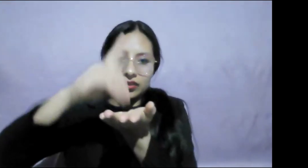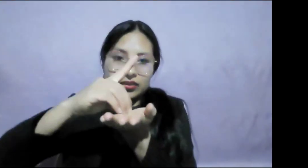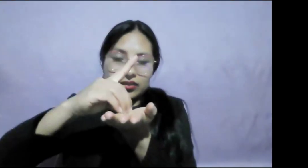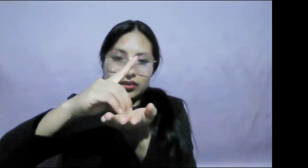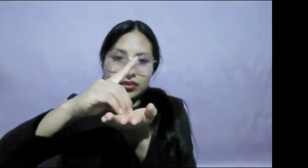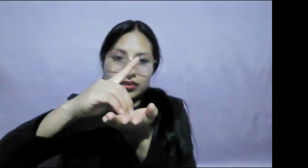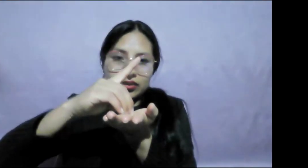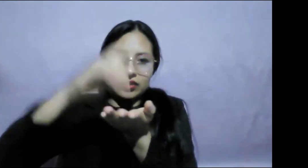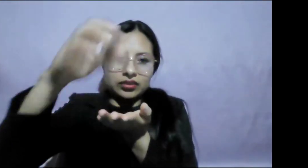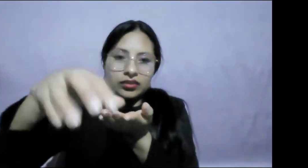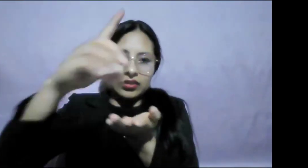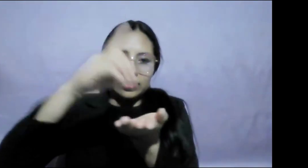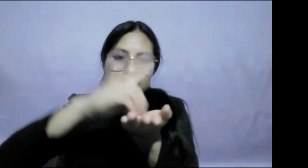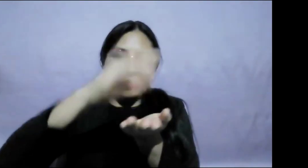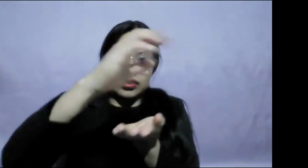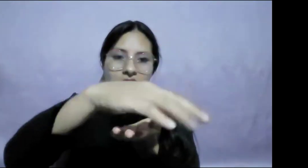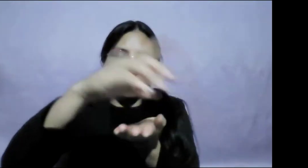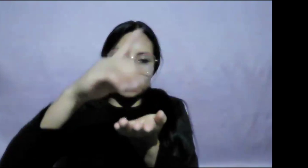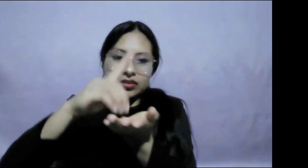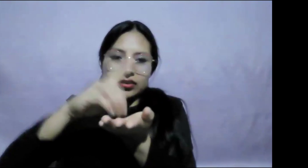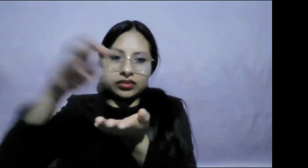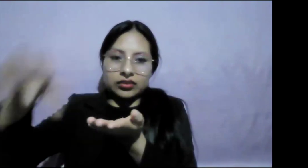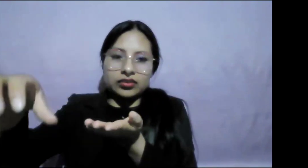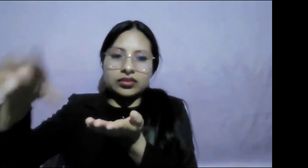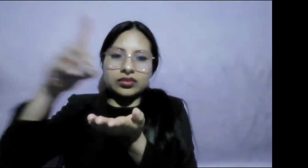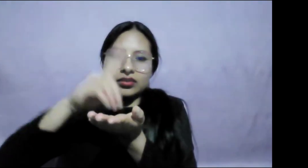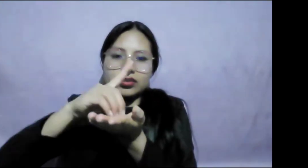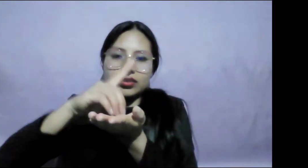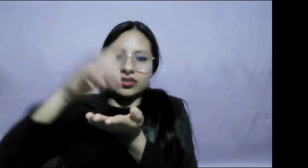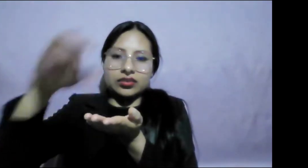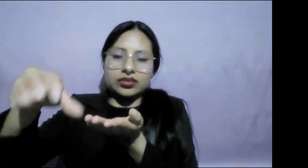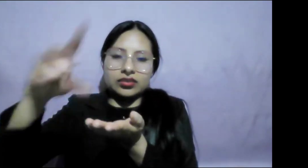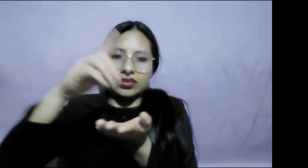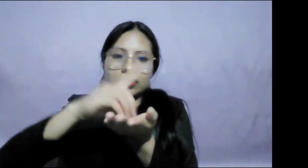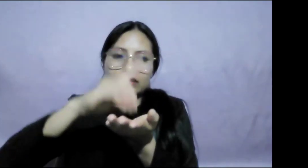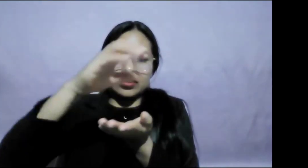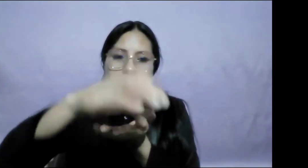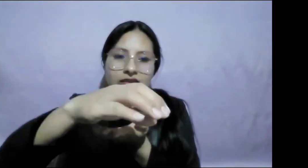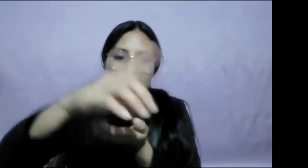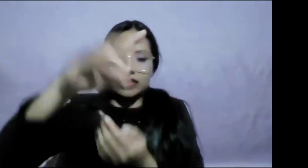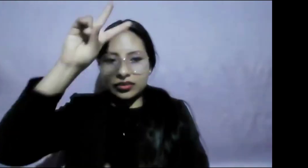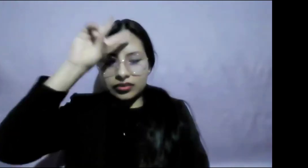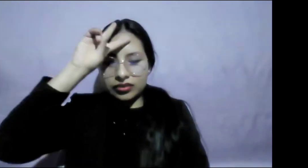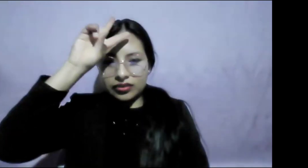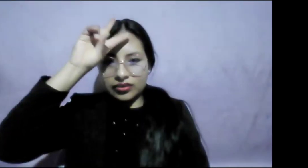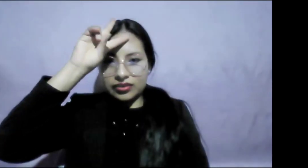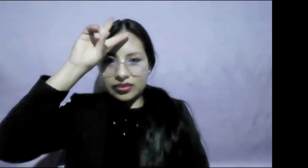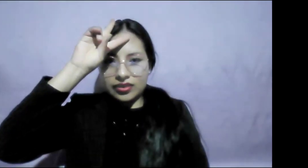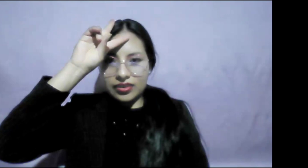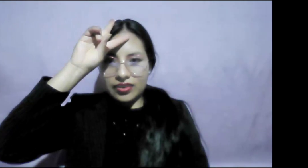vamos a hacer la seña de departamentos Ajá con iamos iba a decir